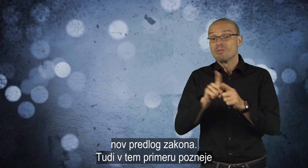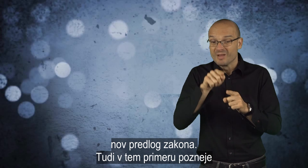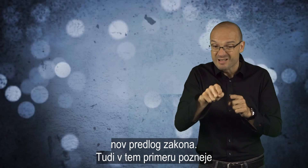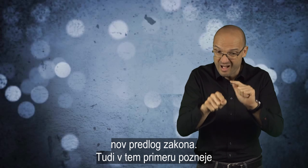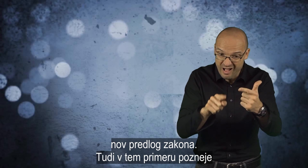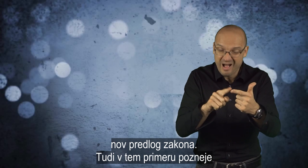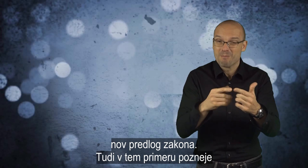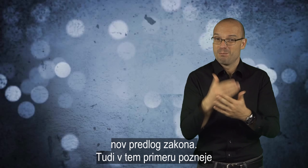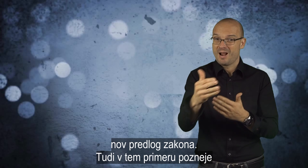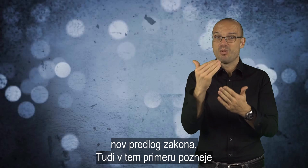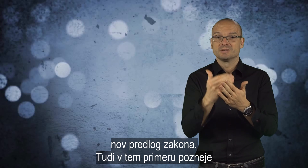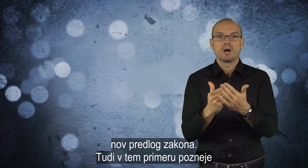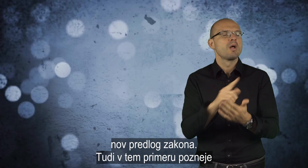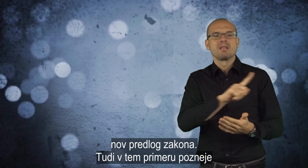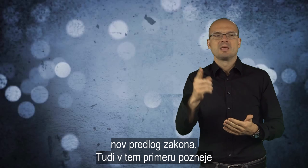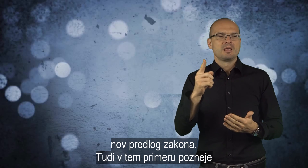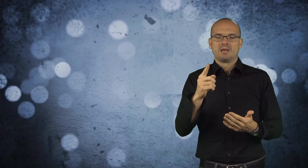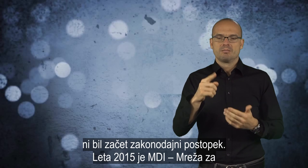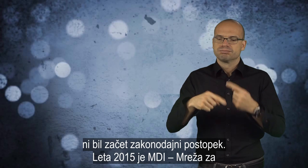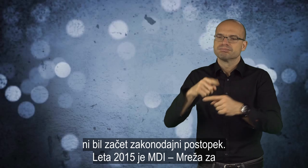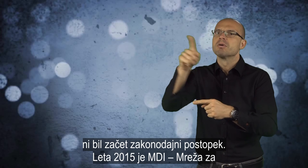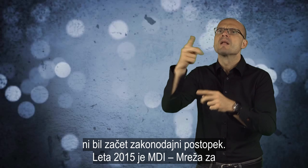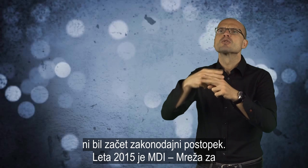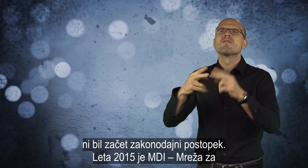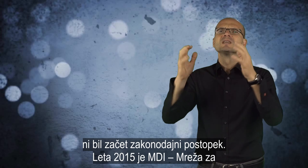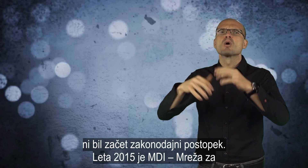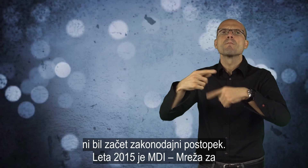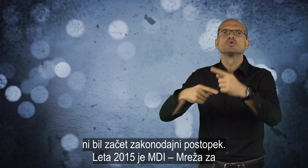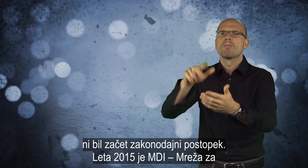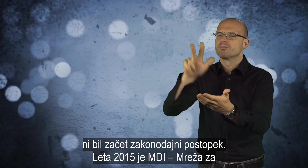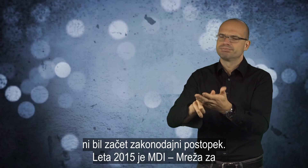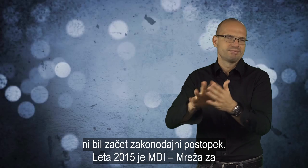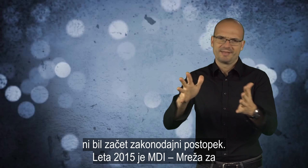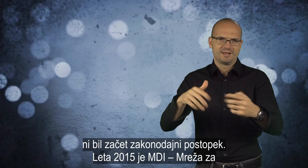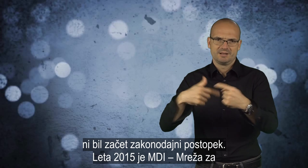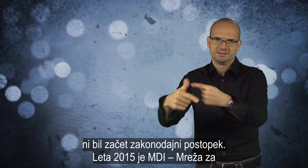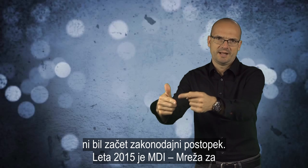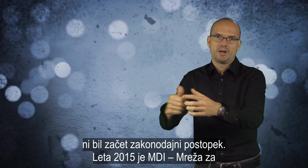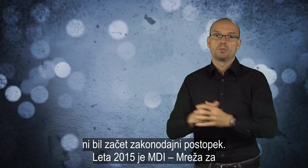Tudi v tem primeru pozneje ni bil začet zakonodajni postopek.